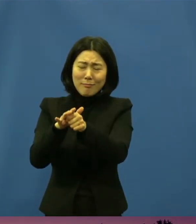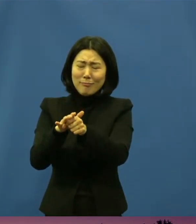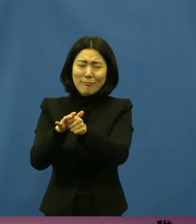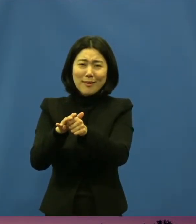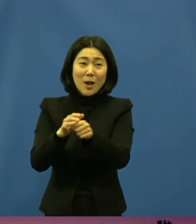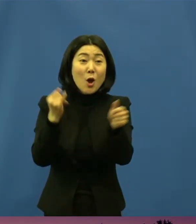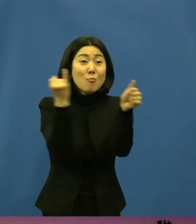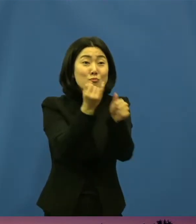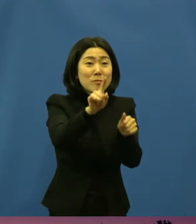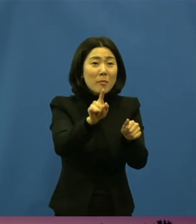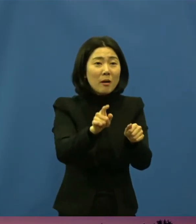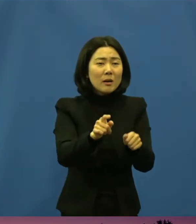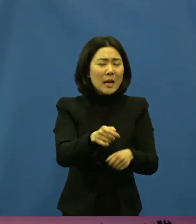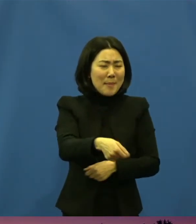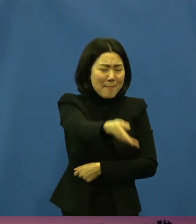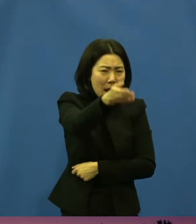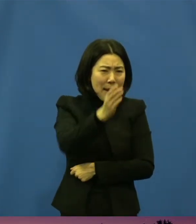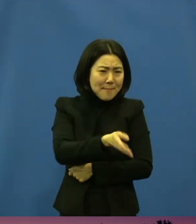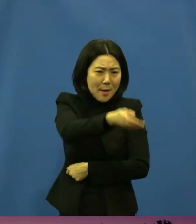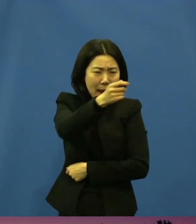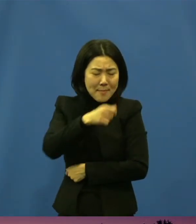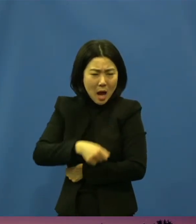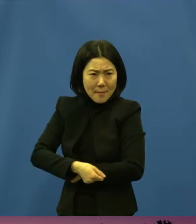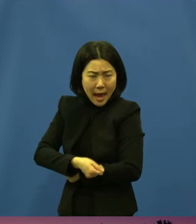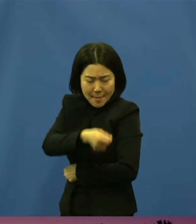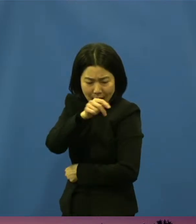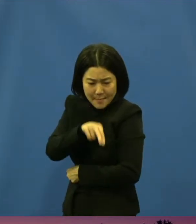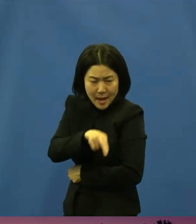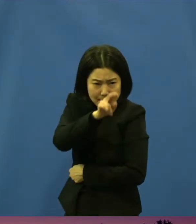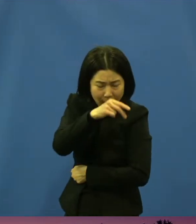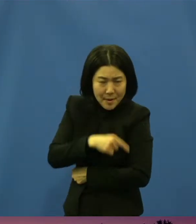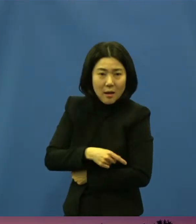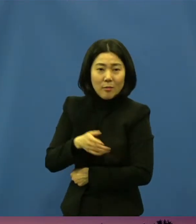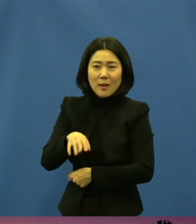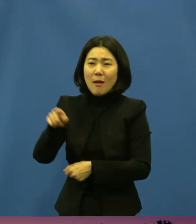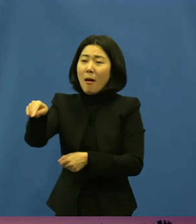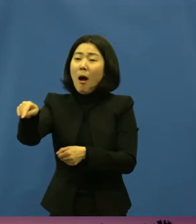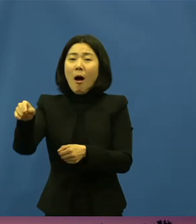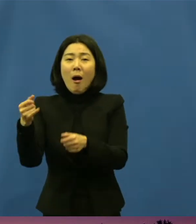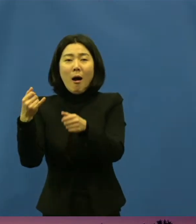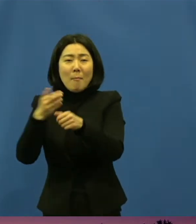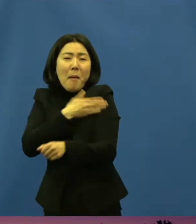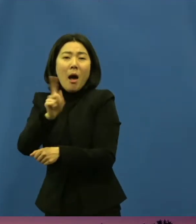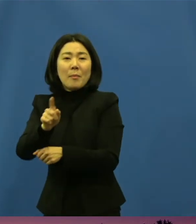여러분, 정상적이지 않은 것은 아름다운 게 아니에요.